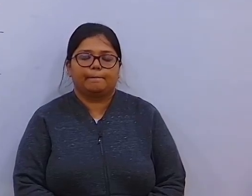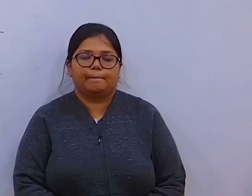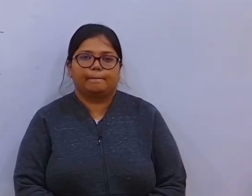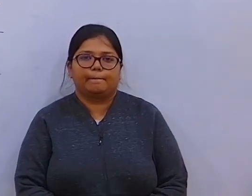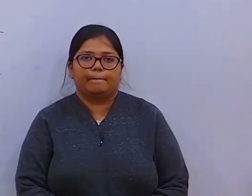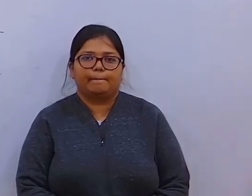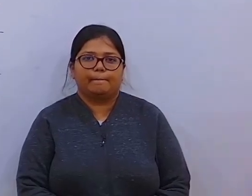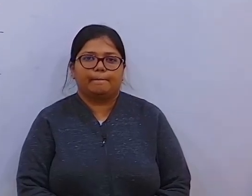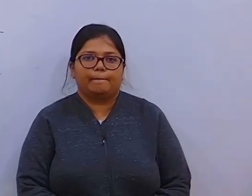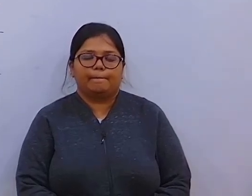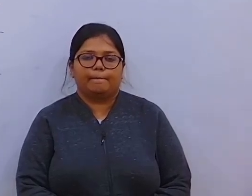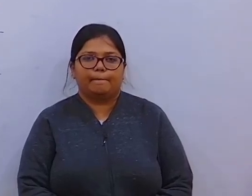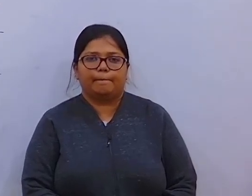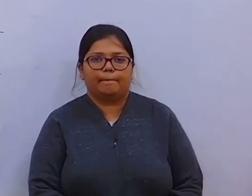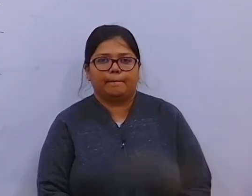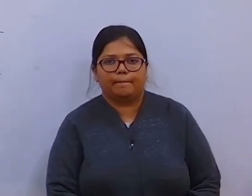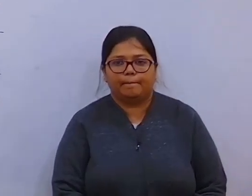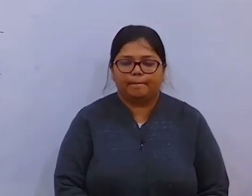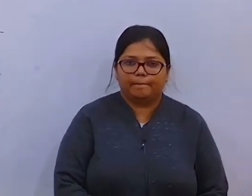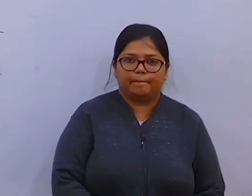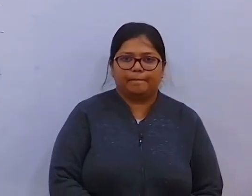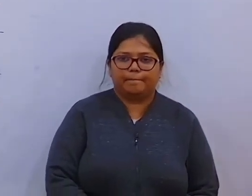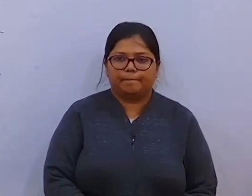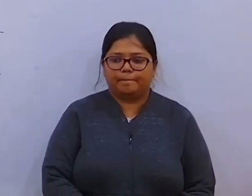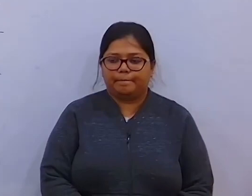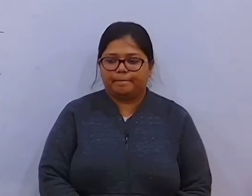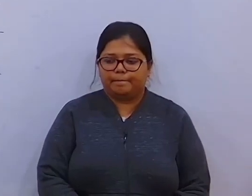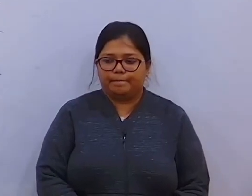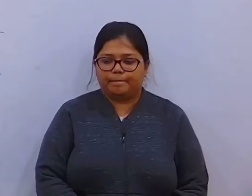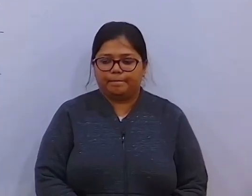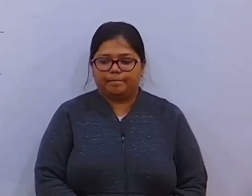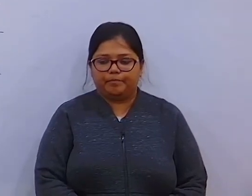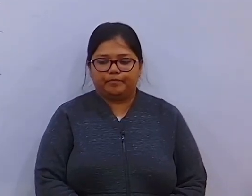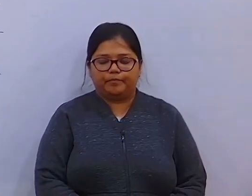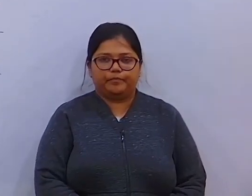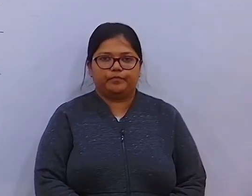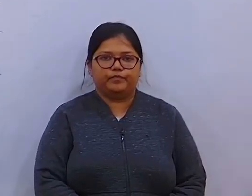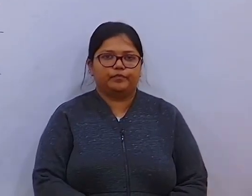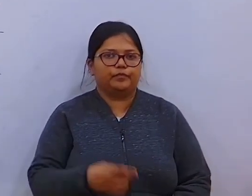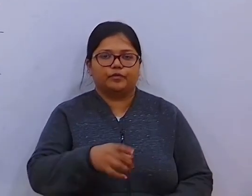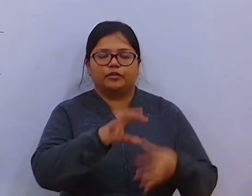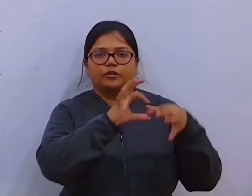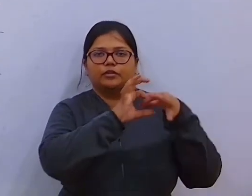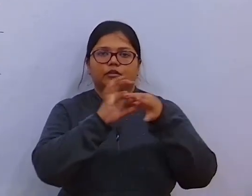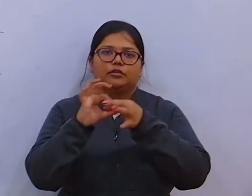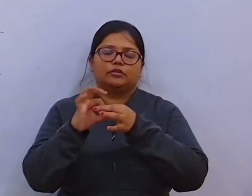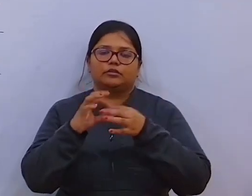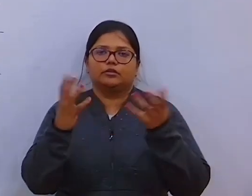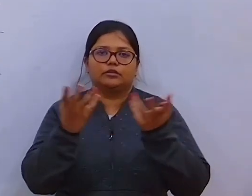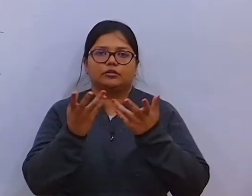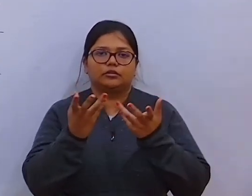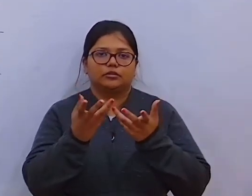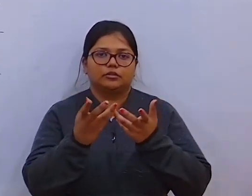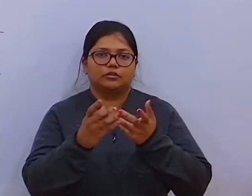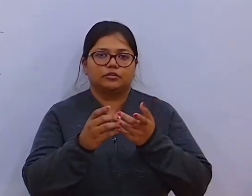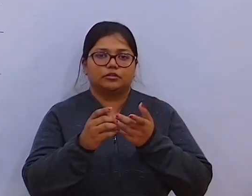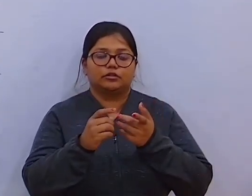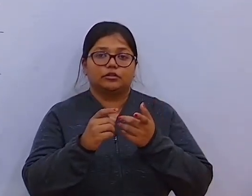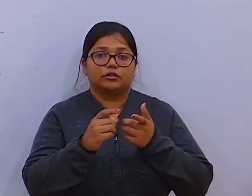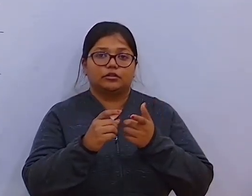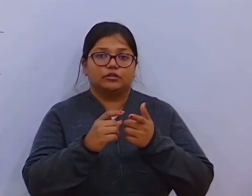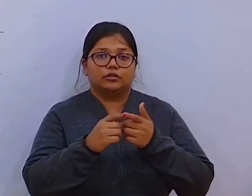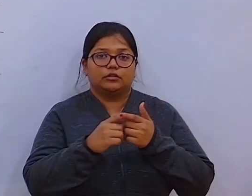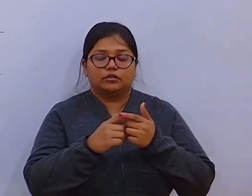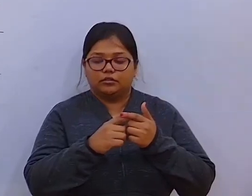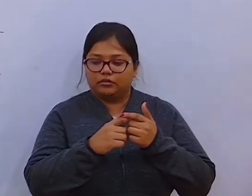जो है वो स्थल स्थलखंड और जलखंड के उष्मन व शीतलन से है। ठीक है, तो